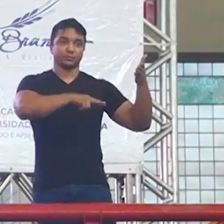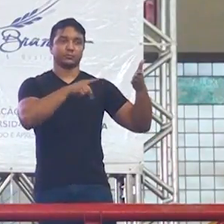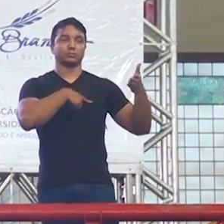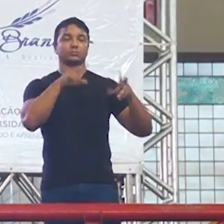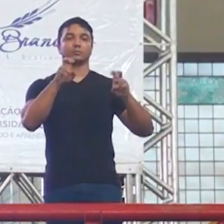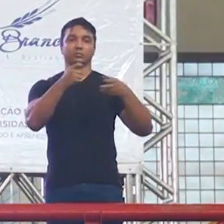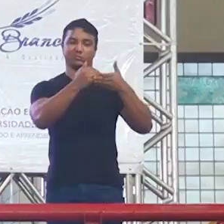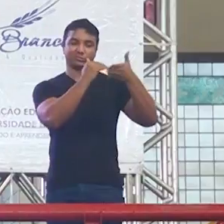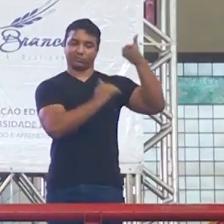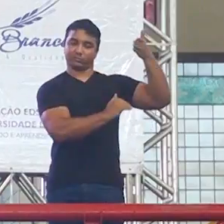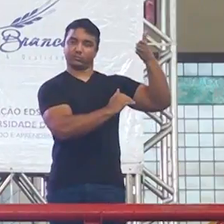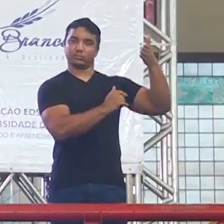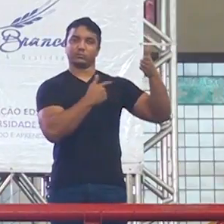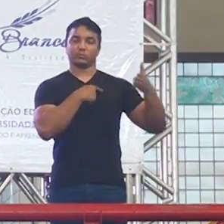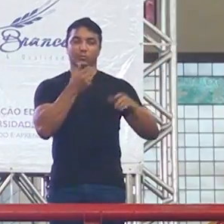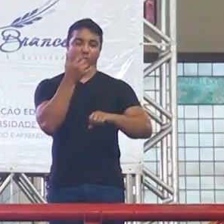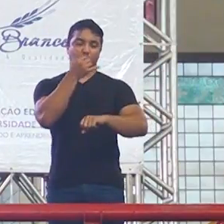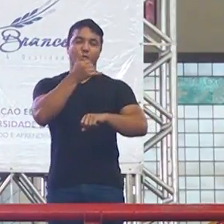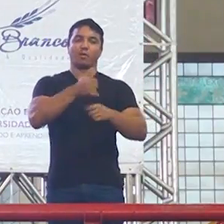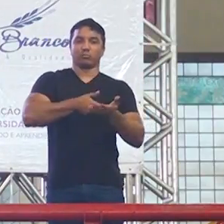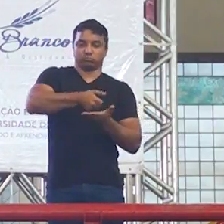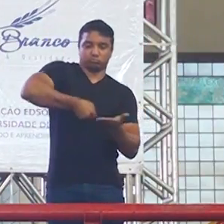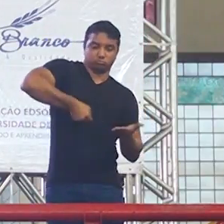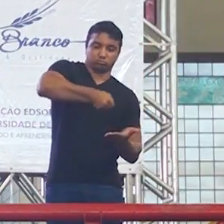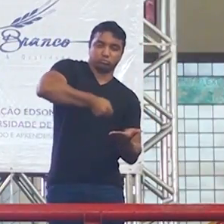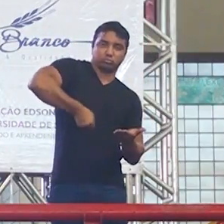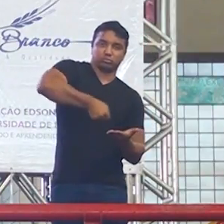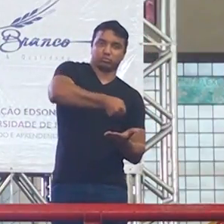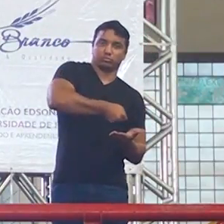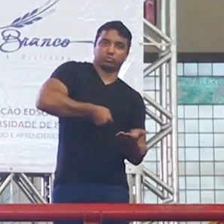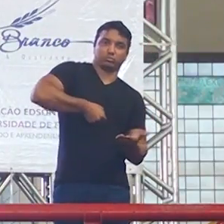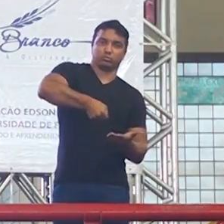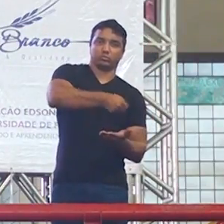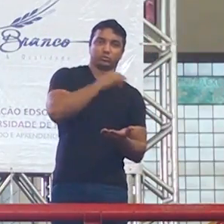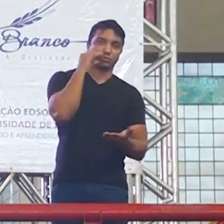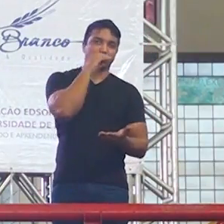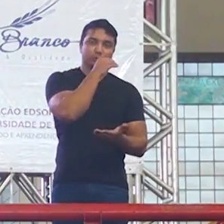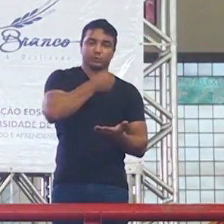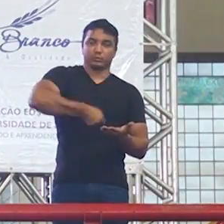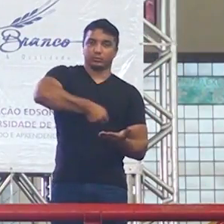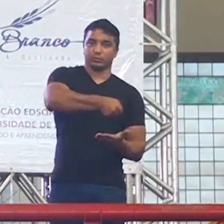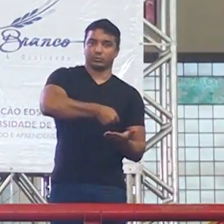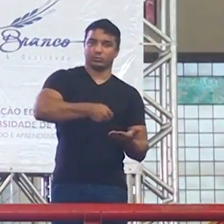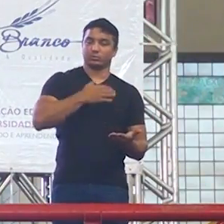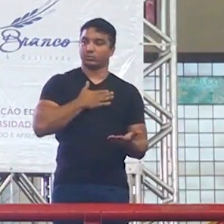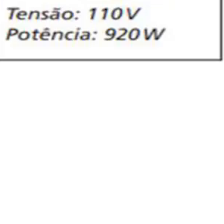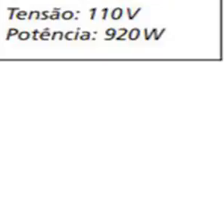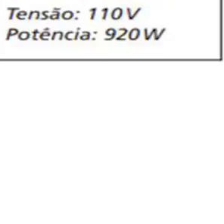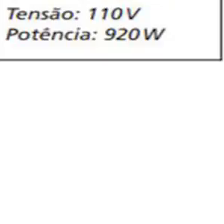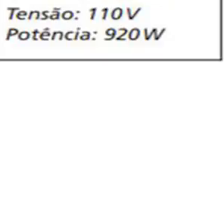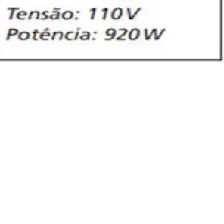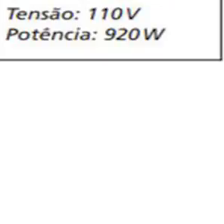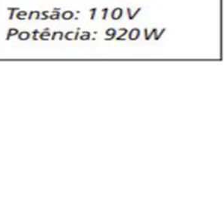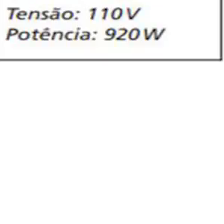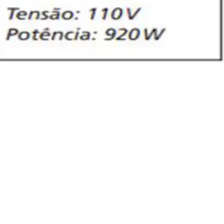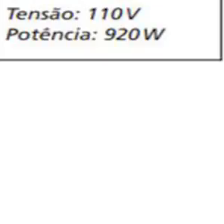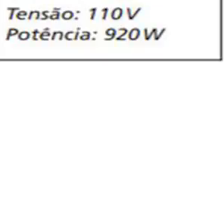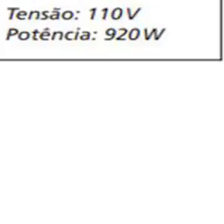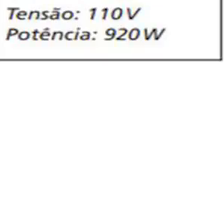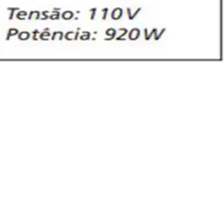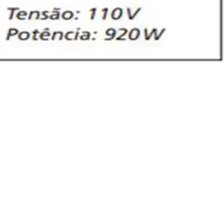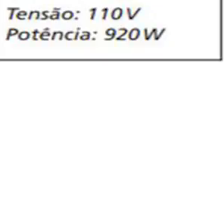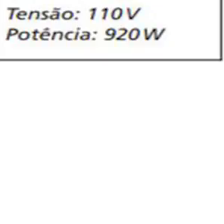que está mais embaixo. Ferro de passar, está até no telão, mas é melhor na apostila. Ferro de